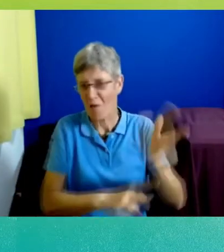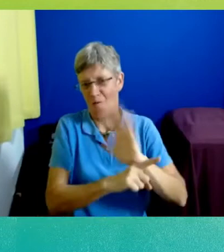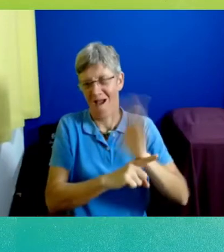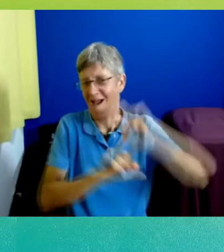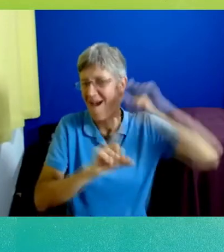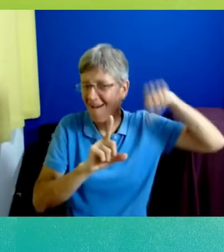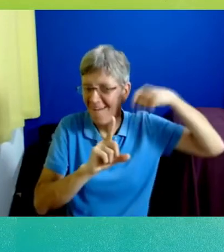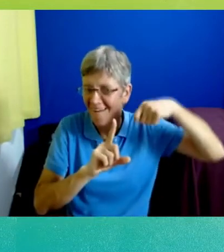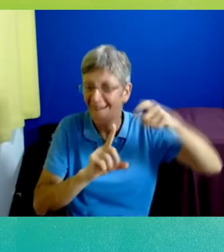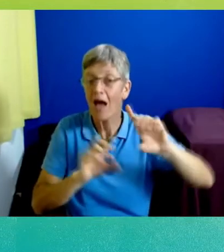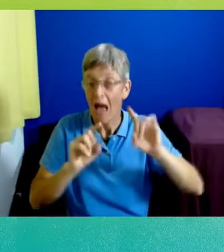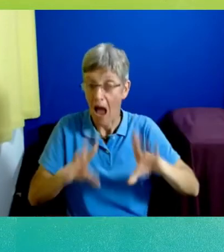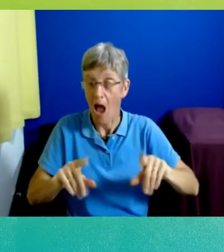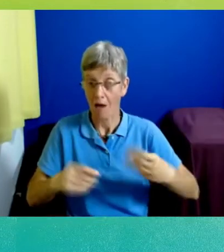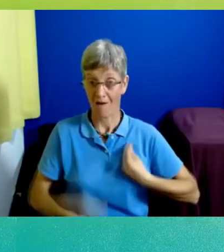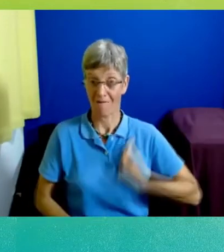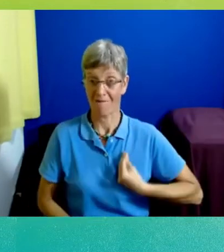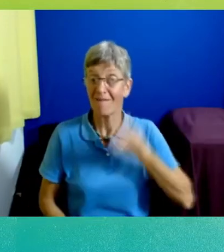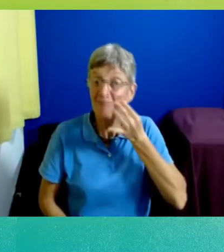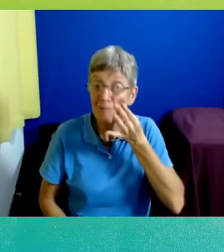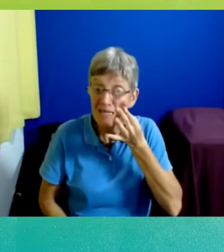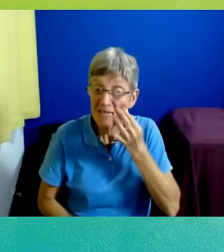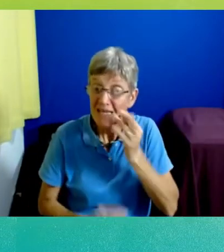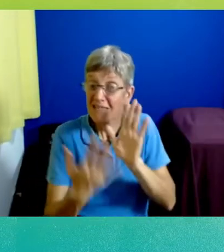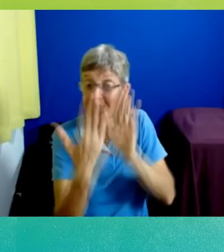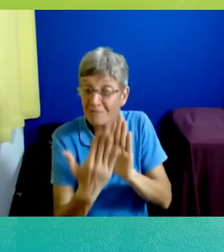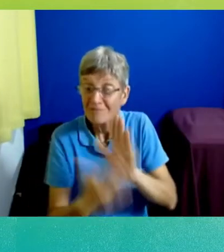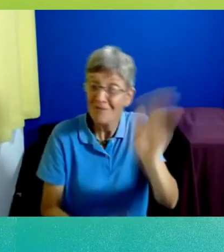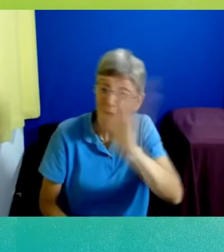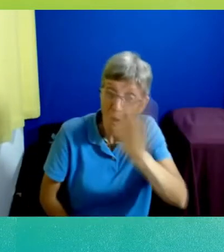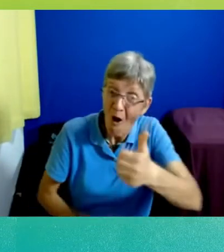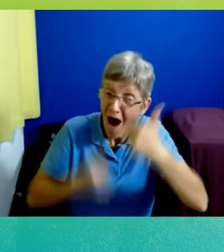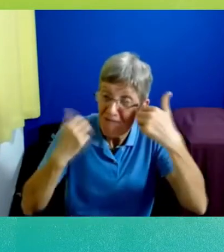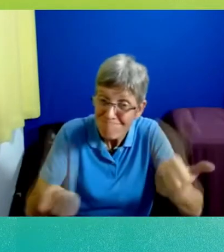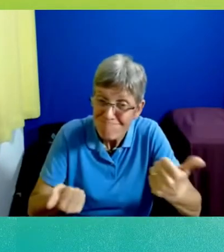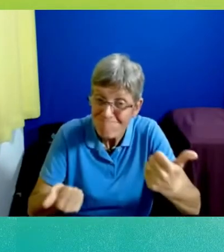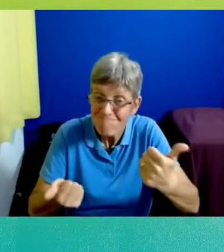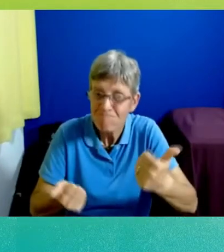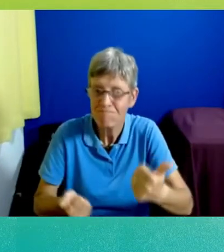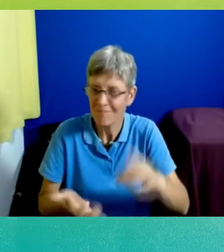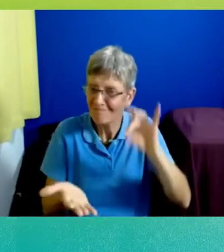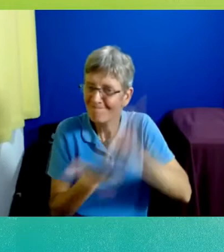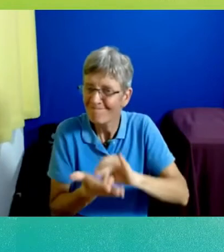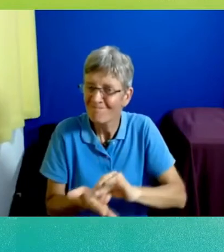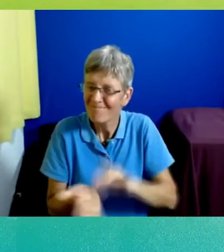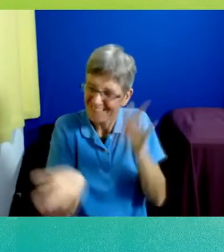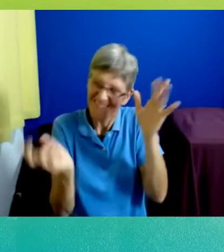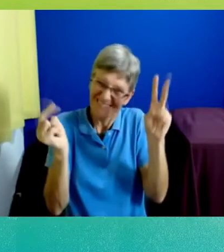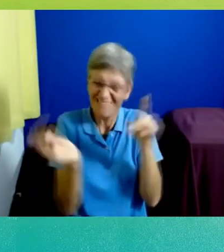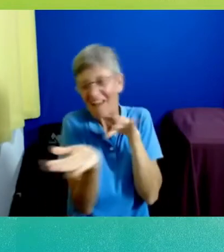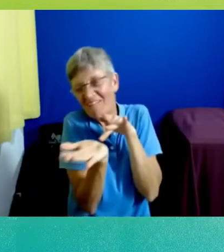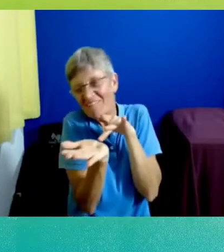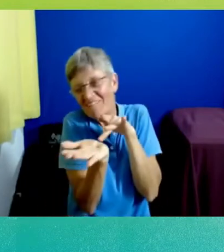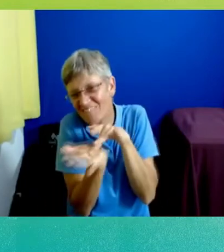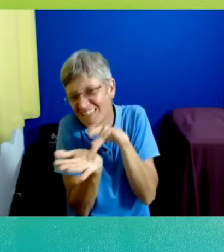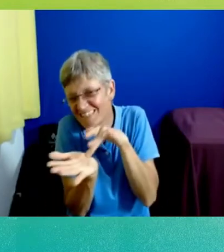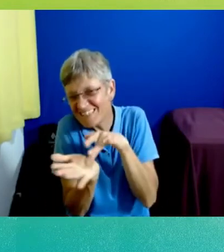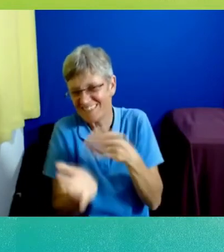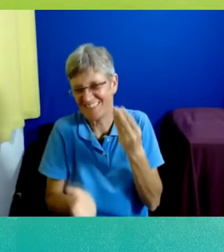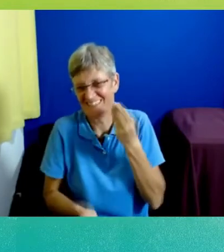Desculpa, então tradicionalmente o filme, né? Eu não tenho